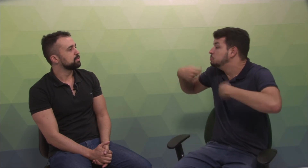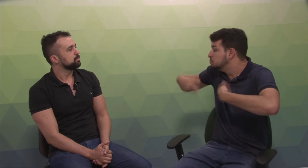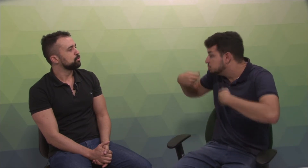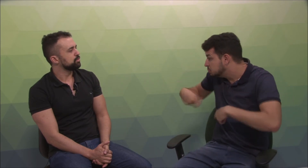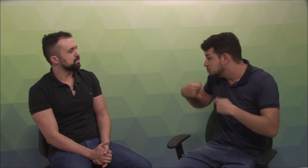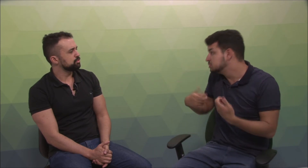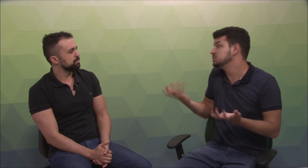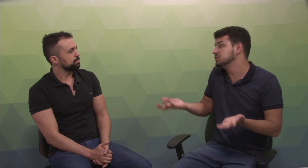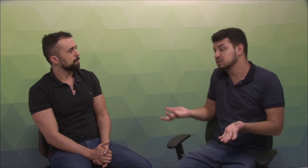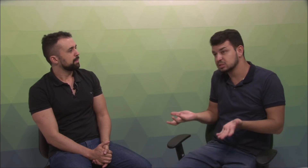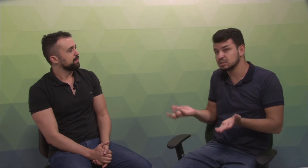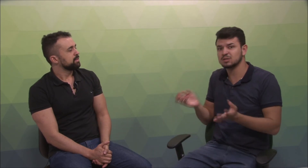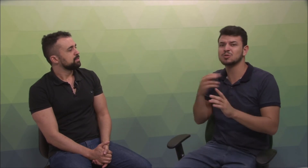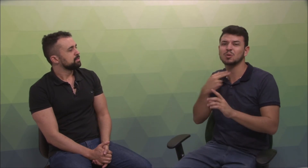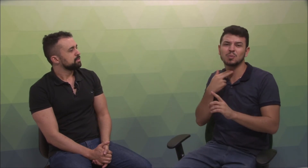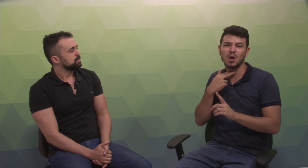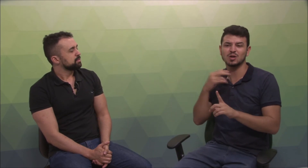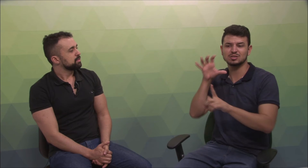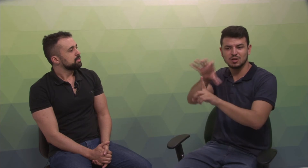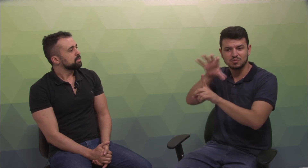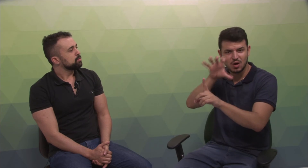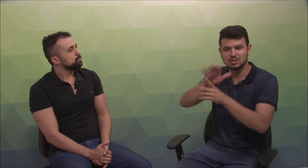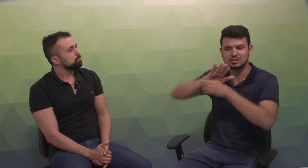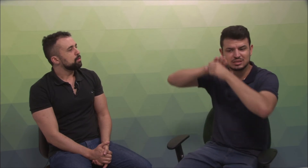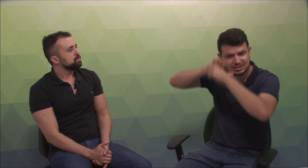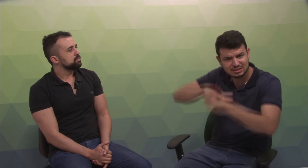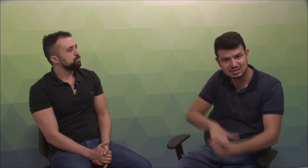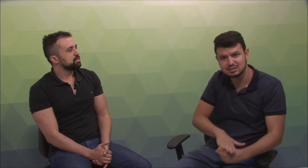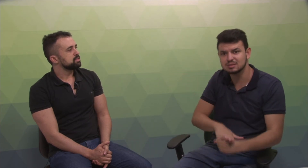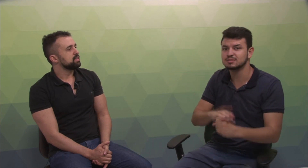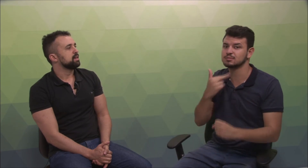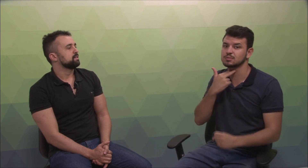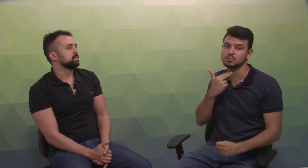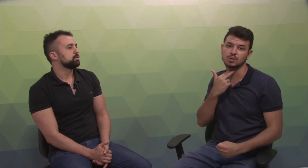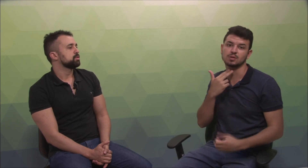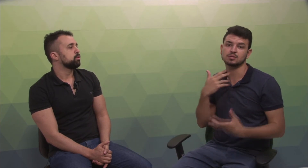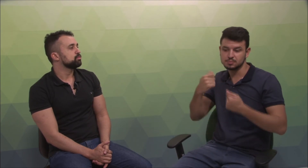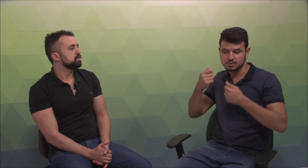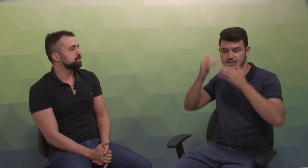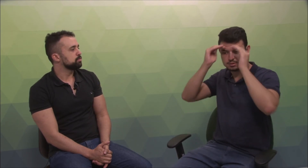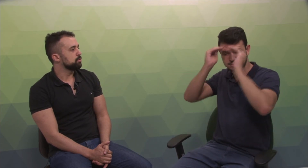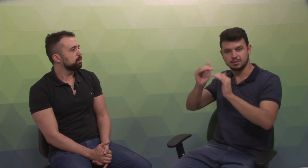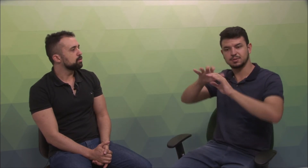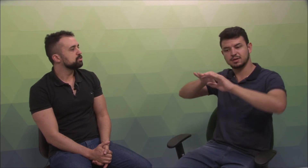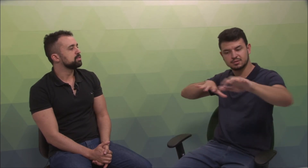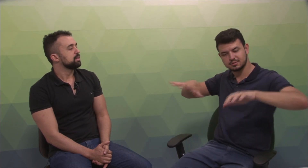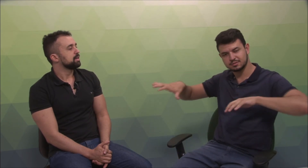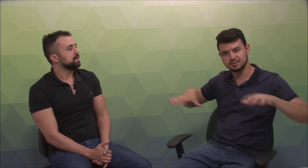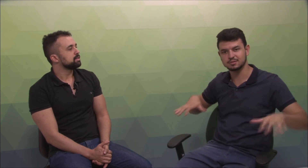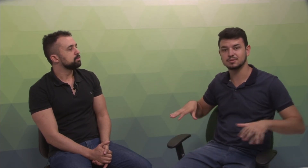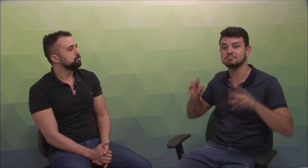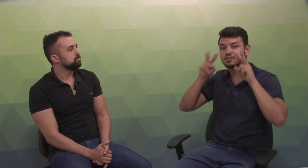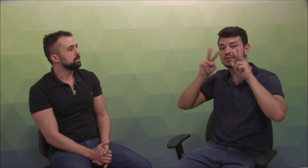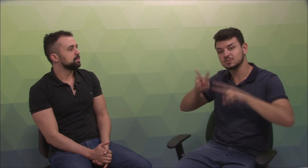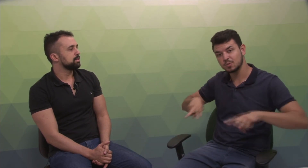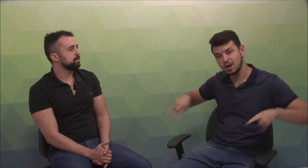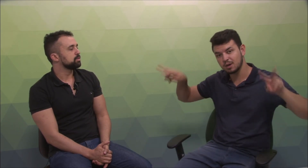do ouvinte. Então, não pode influenciar, né, por exemplo, o audismo, não pode. Cada uma língua tem